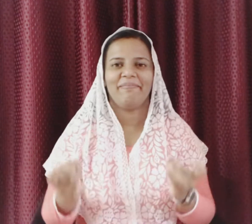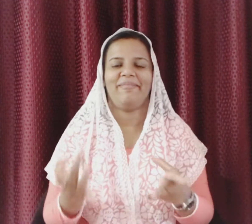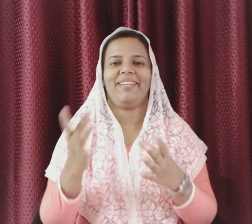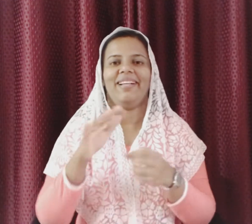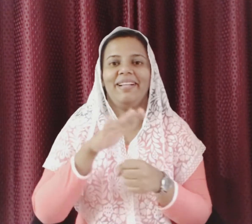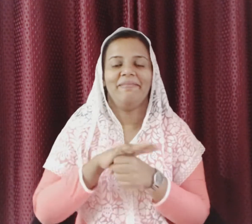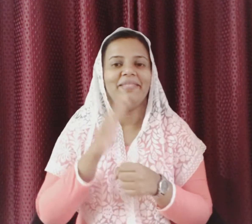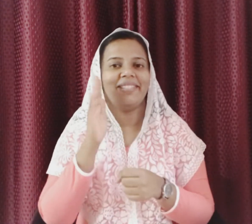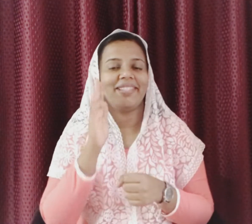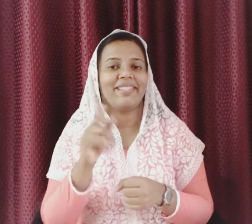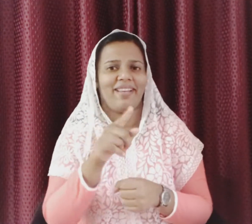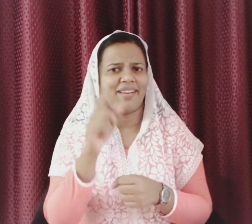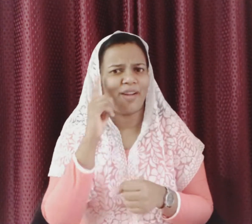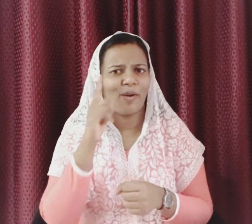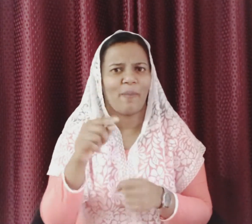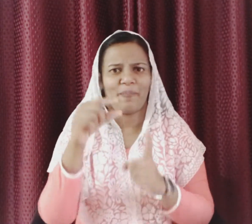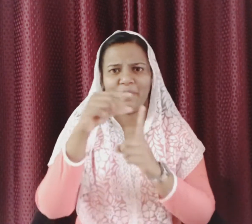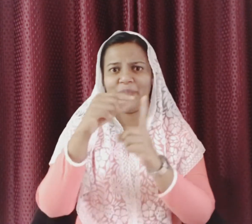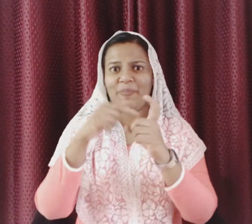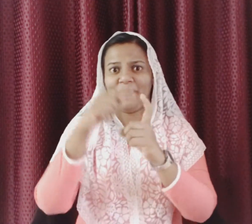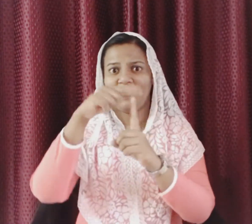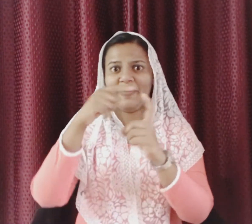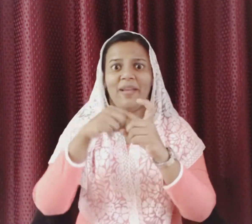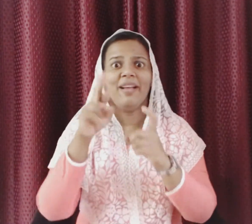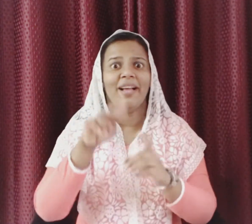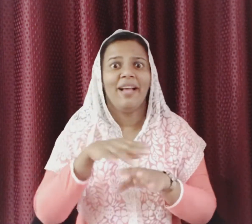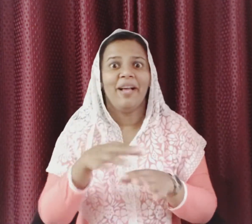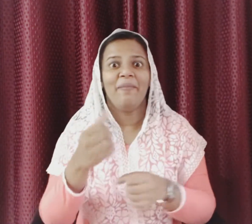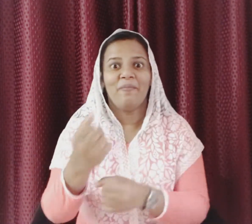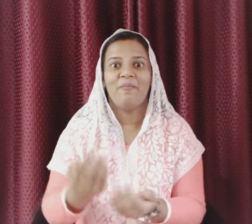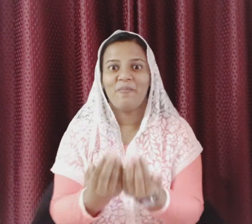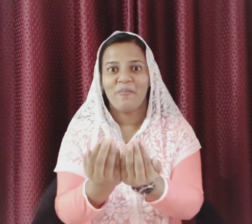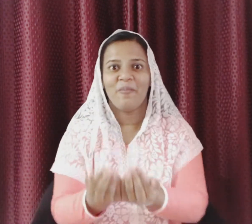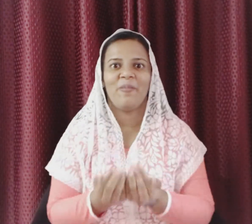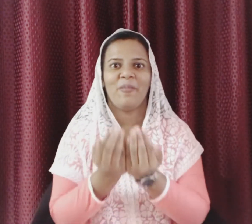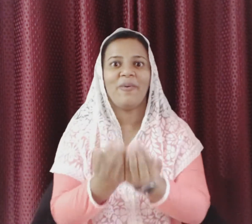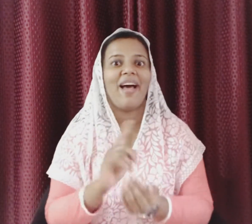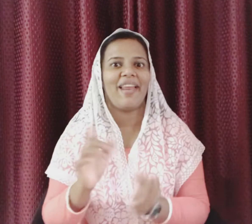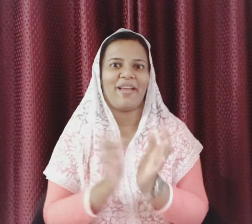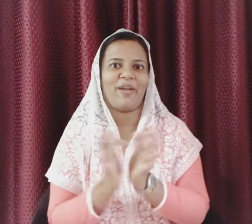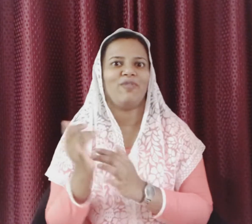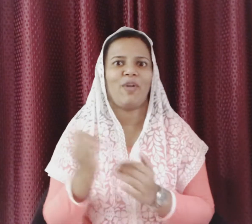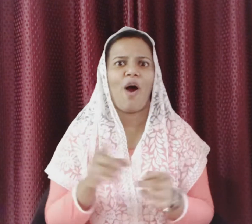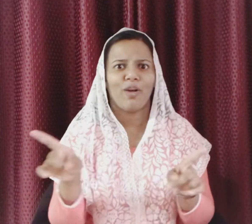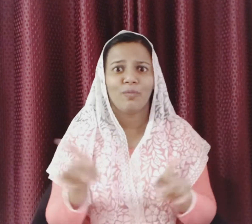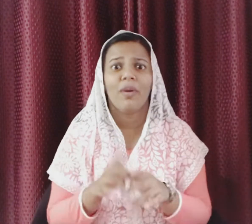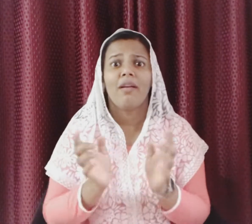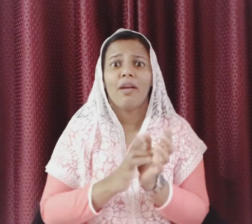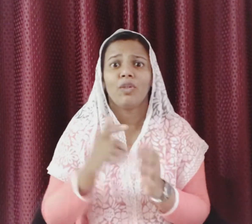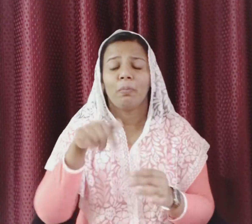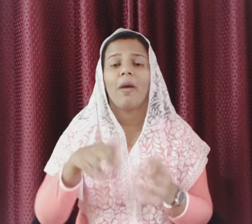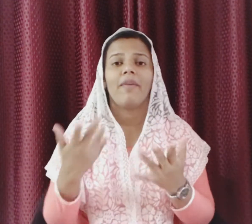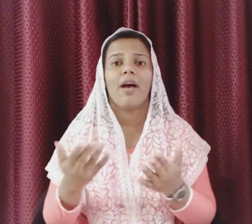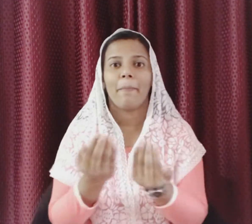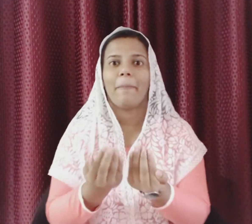ഇതല്ലേ? പത്രോസിൻ്റെ പടകിലാണ് കർത്താവ് കയറുന്നത്, എന്നാൽ എൻ്റെ നിങ്ങളുടെ അകത്താ കർത്താവ് ഇരിക്കുന്നു. എൻ്റെ നിങ്ങളുടെ അകത്താ കർത്താവ് ഇരിക്കുന്നു. ഒന്ന് അടുത്ത്